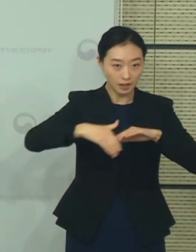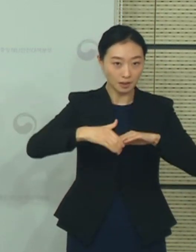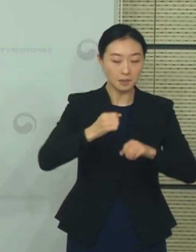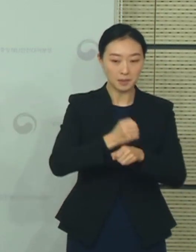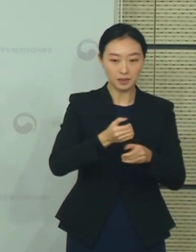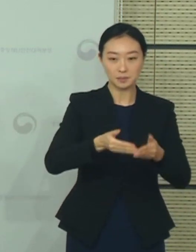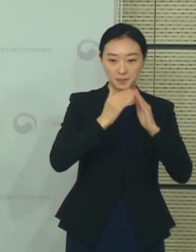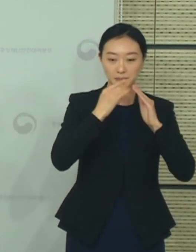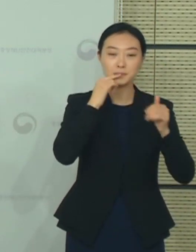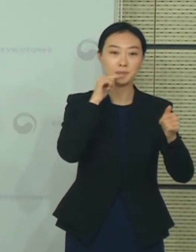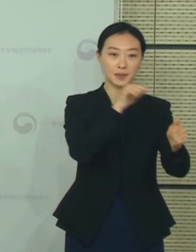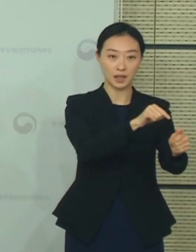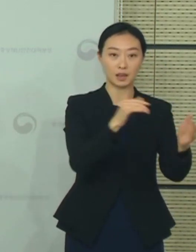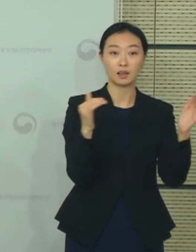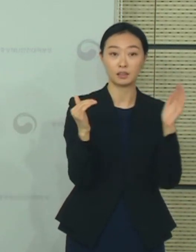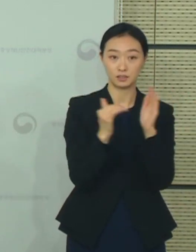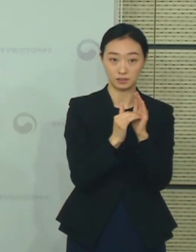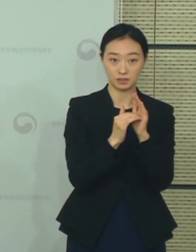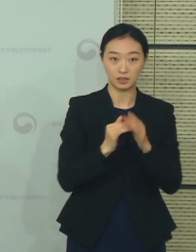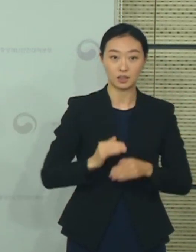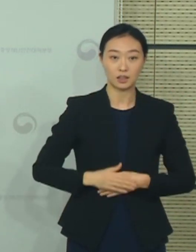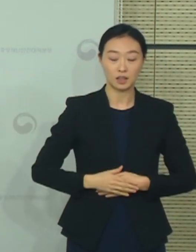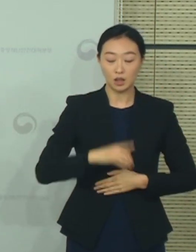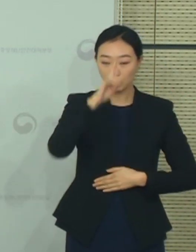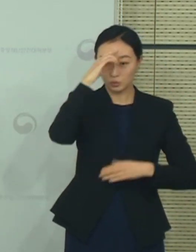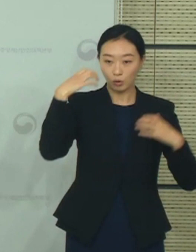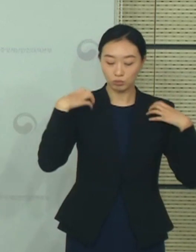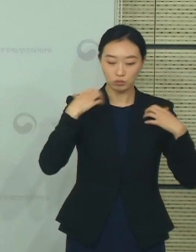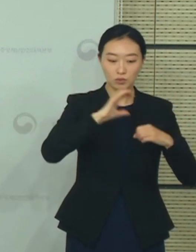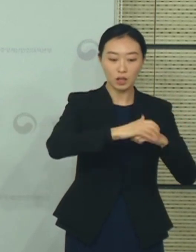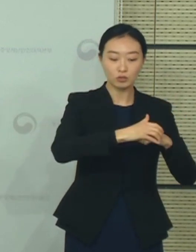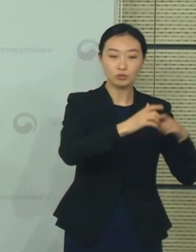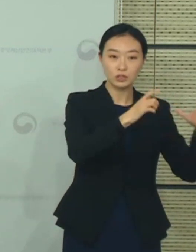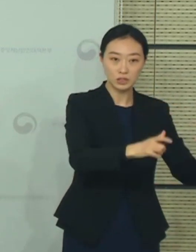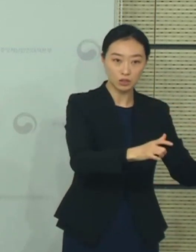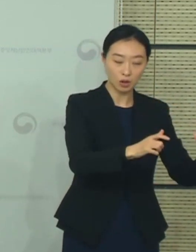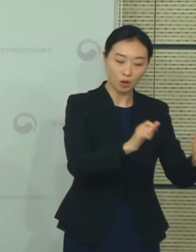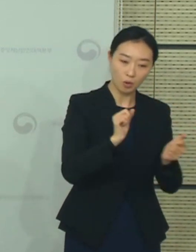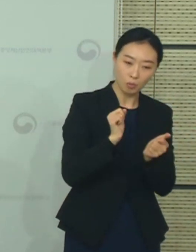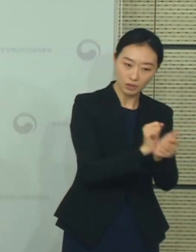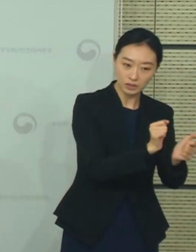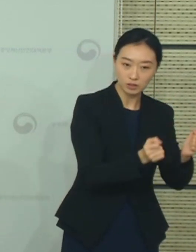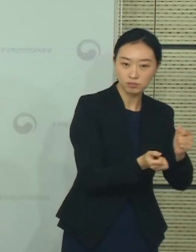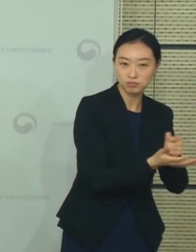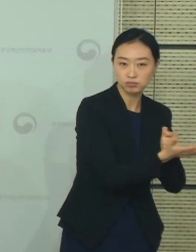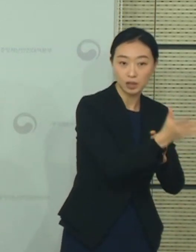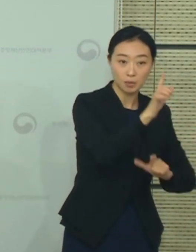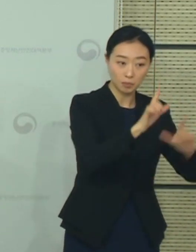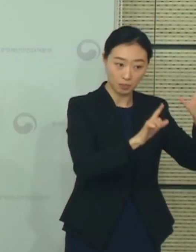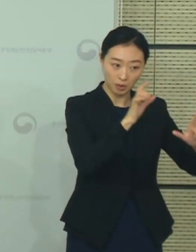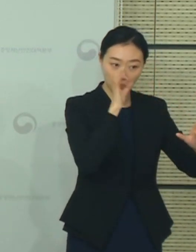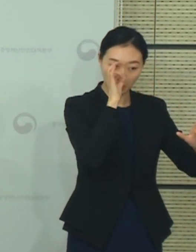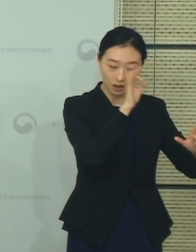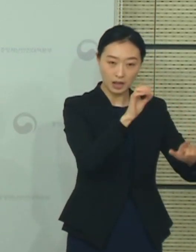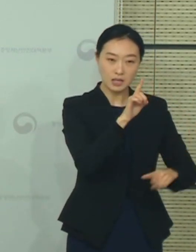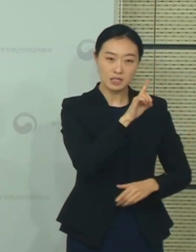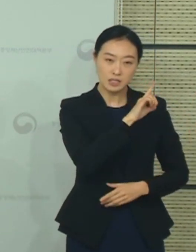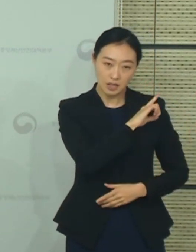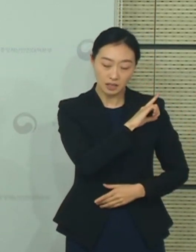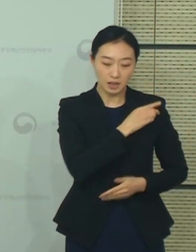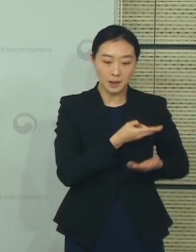지시하였습니다. 정부는 대구 지역의 확진자 발생 추이를 감안하여 최대 가용 병상